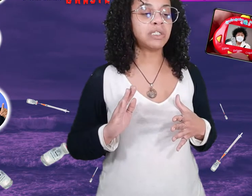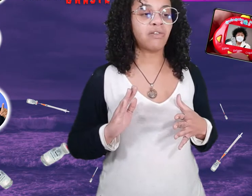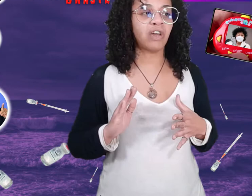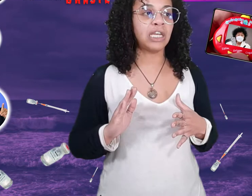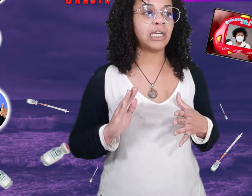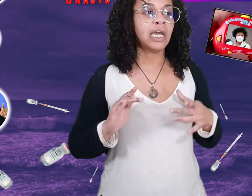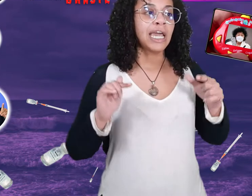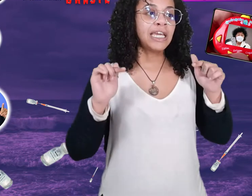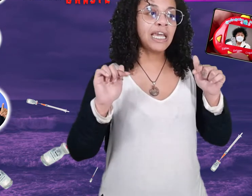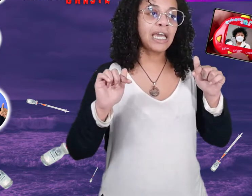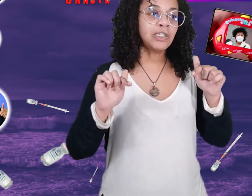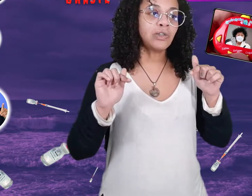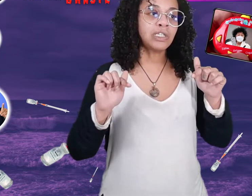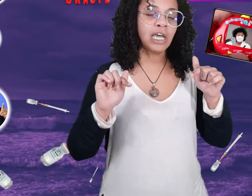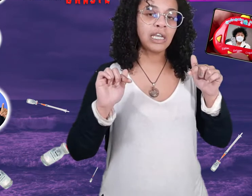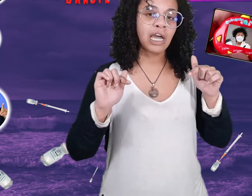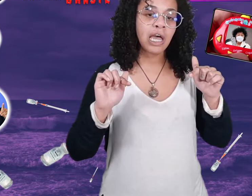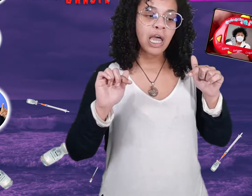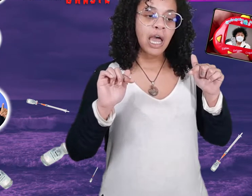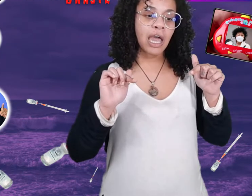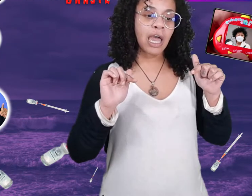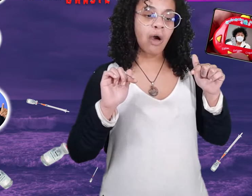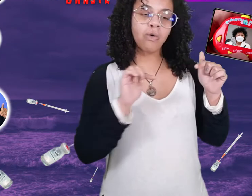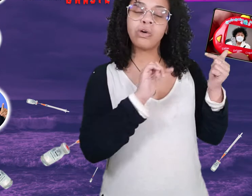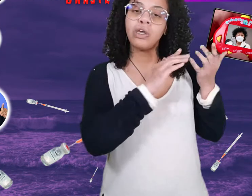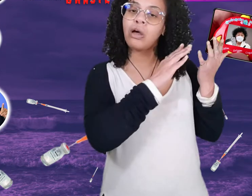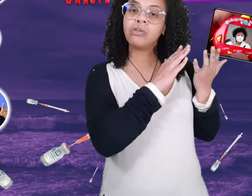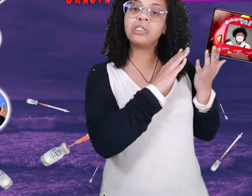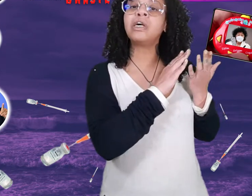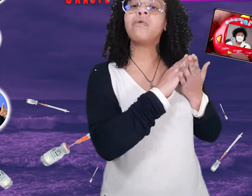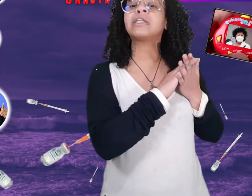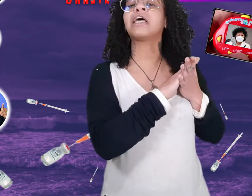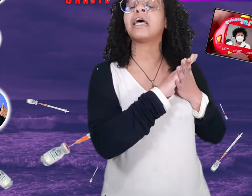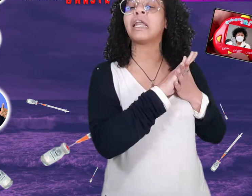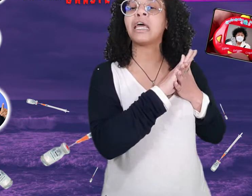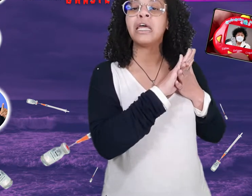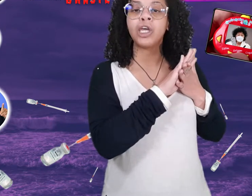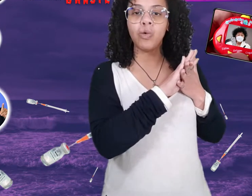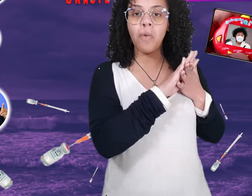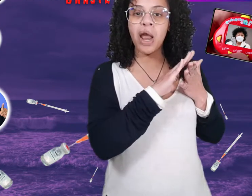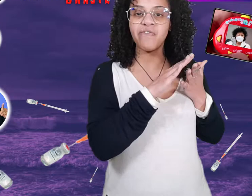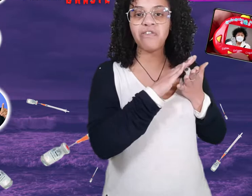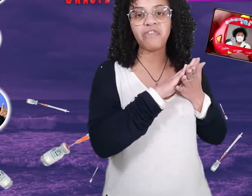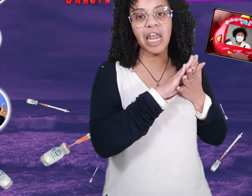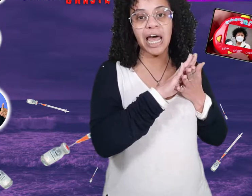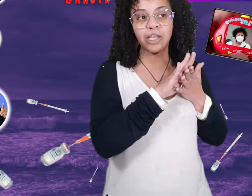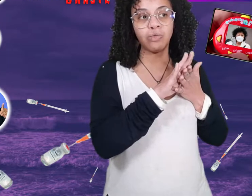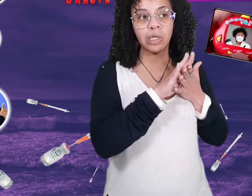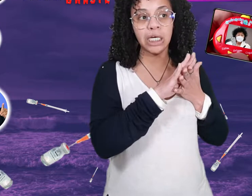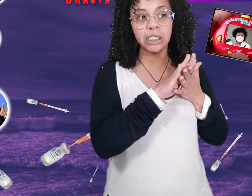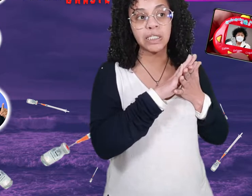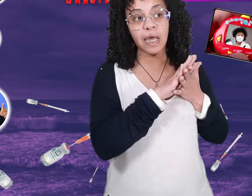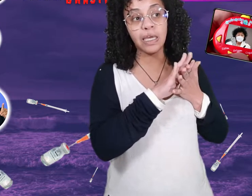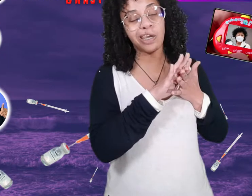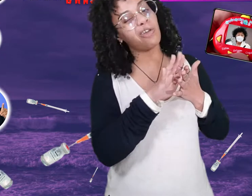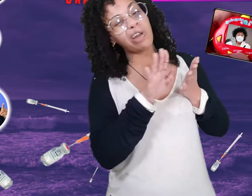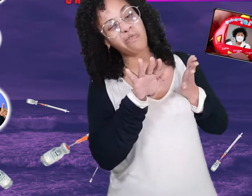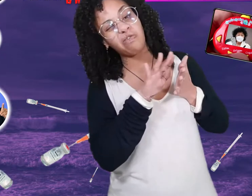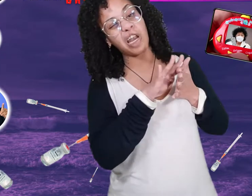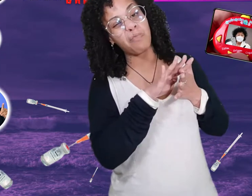esteve ali. E isso seria algo que aconteceu até, né? Que o Omar vai falar de um lance aí, que eu nem vou falar